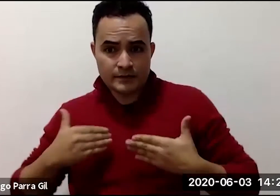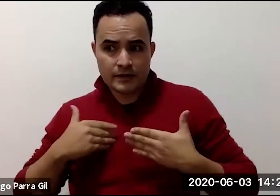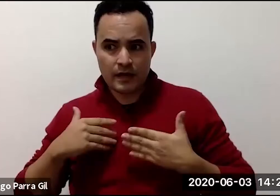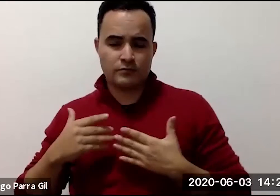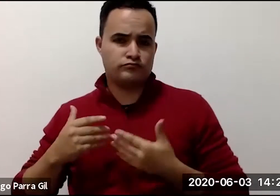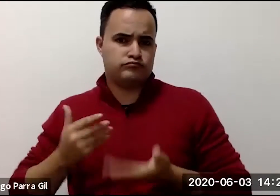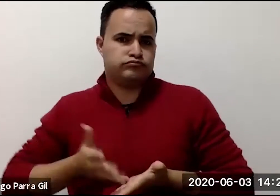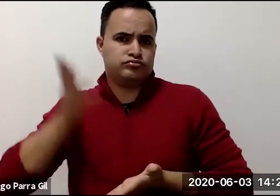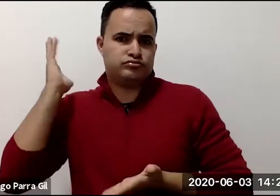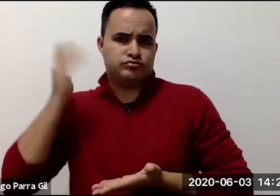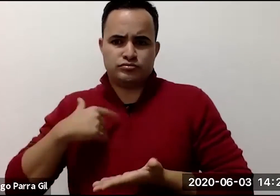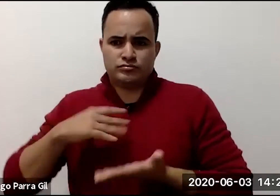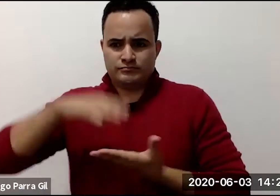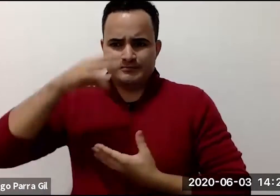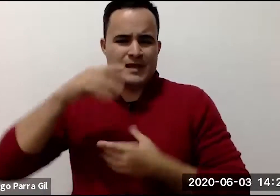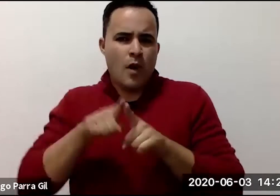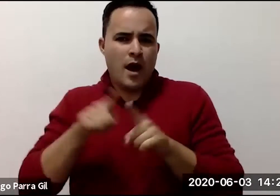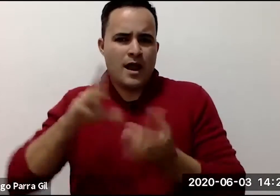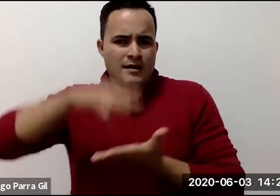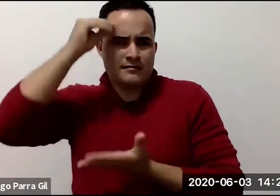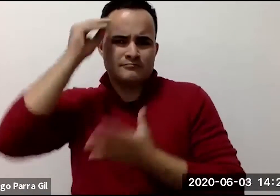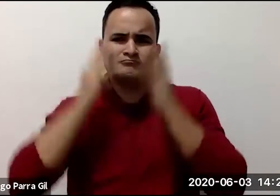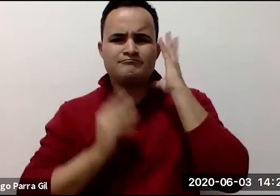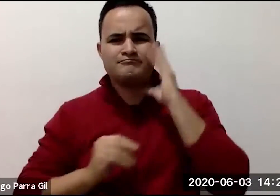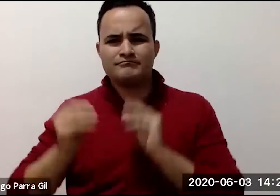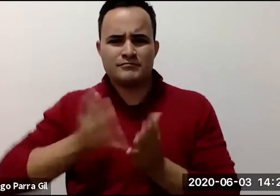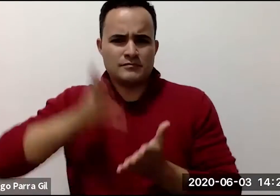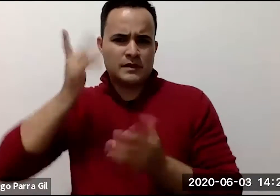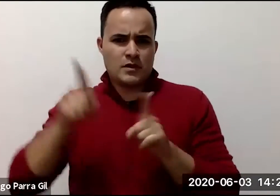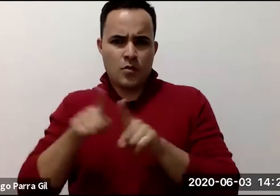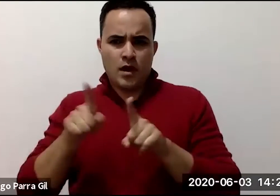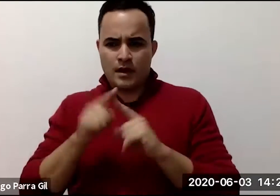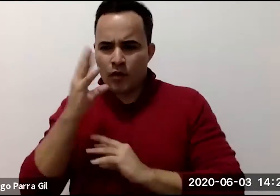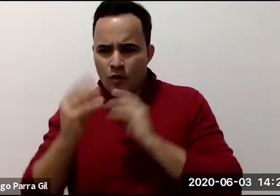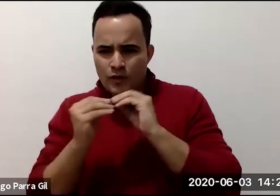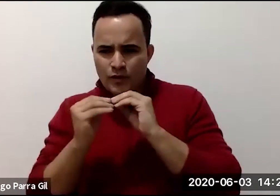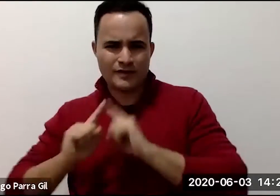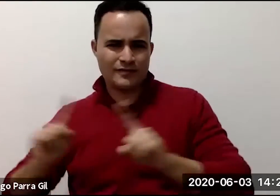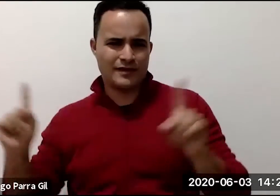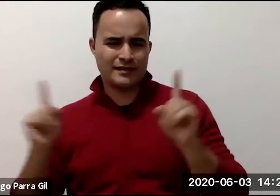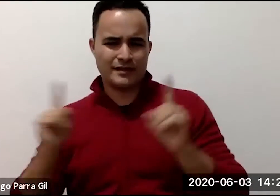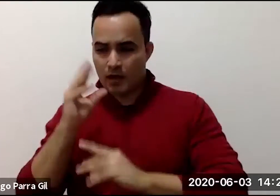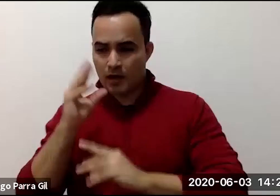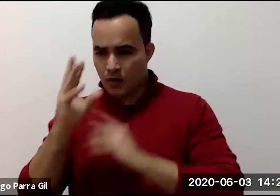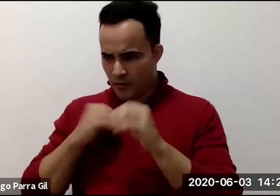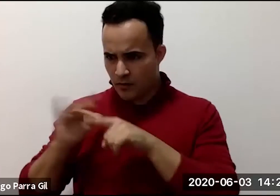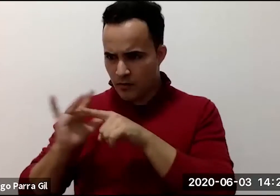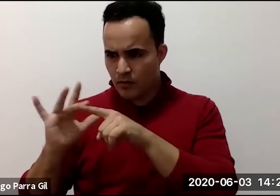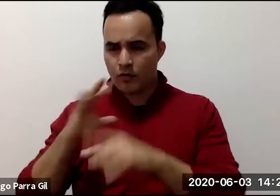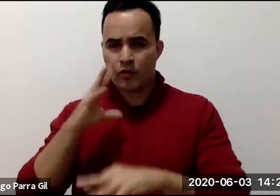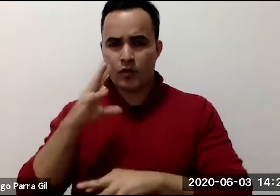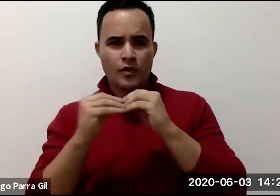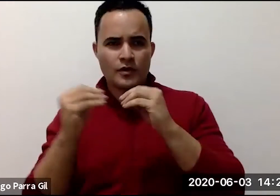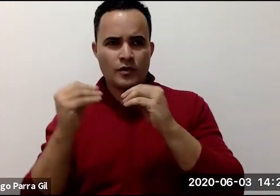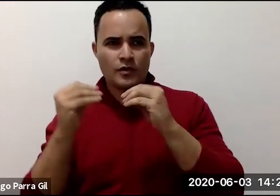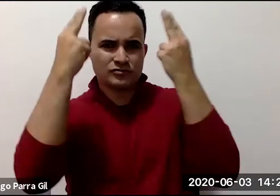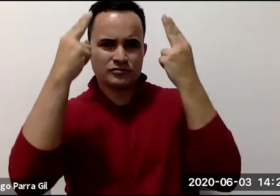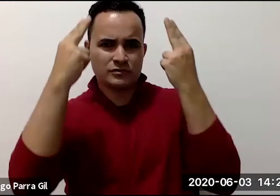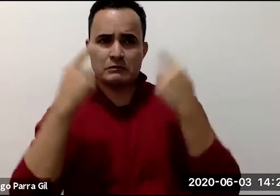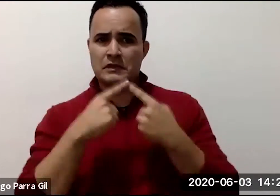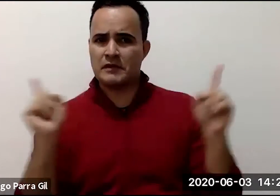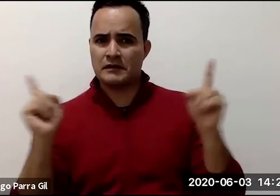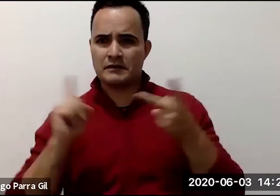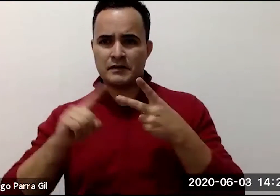la experiencia de la discapacidad son códigos distintos, ¿no? Códigos distintos de protesta, códigos distintos de